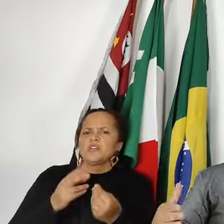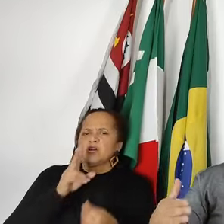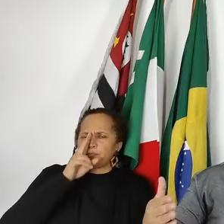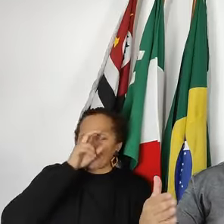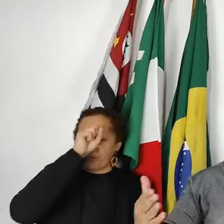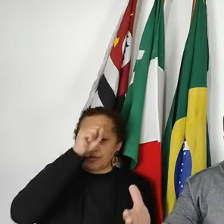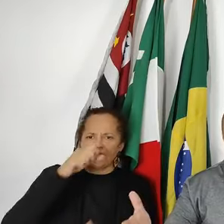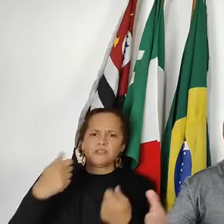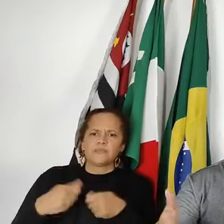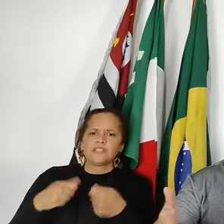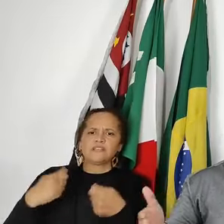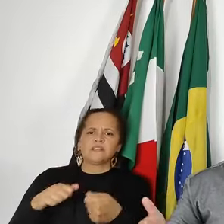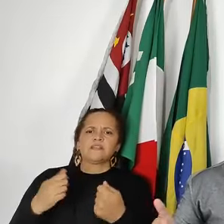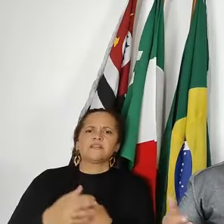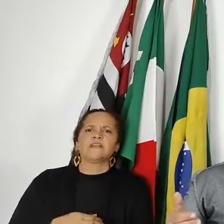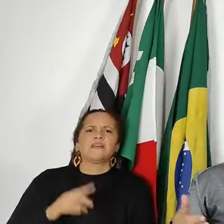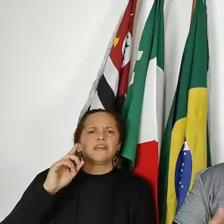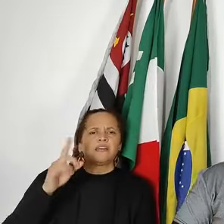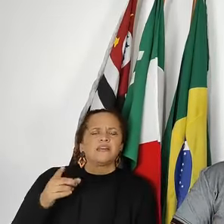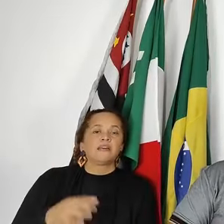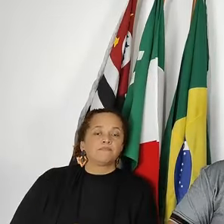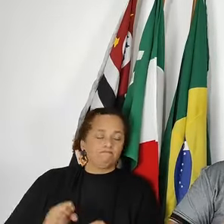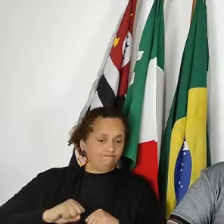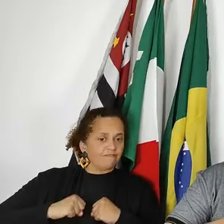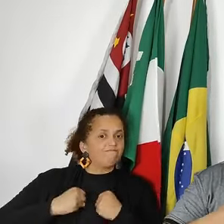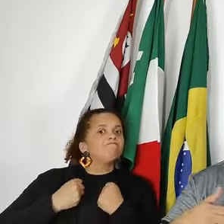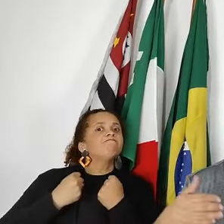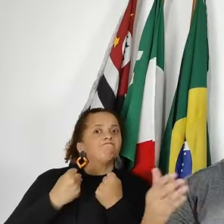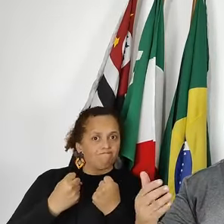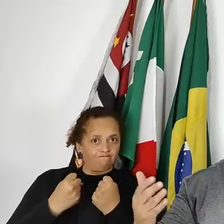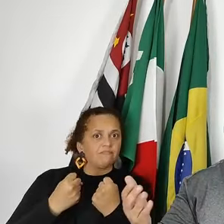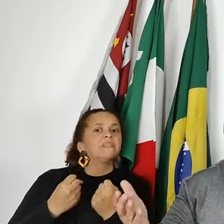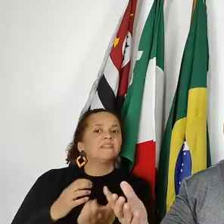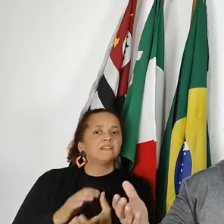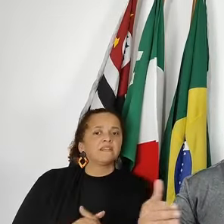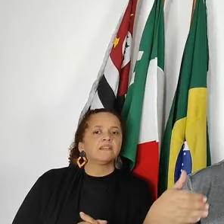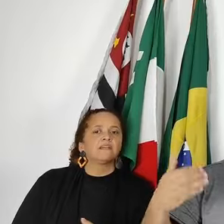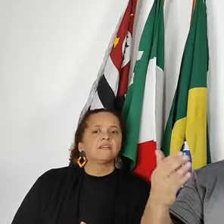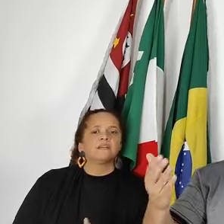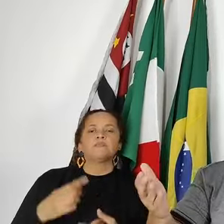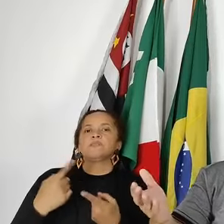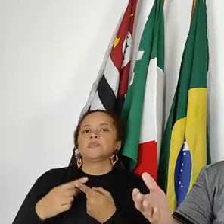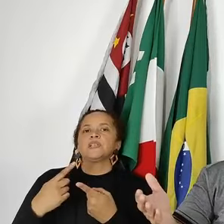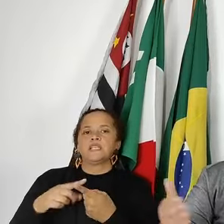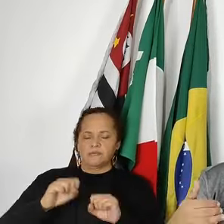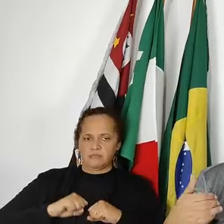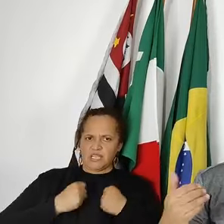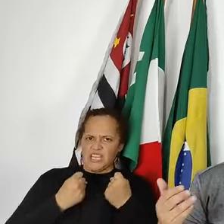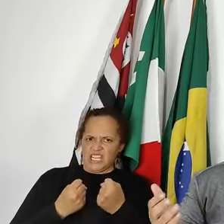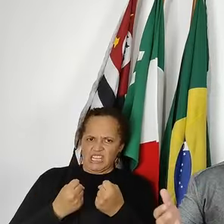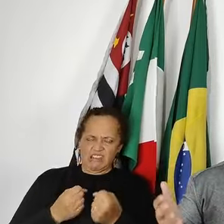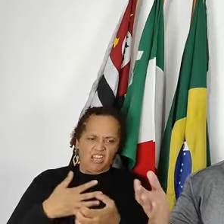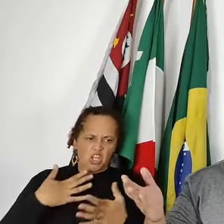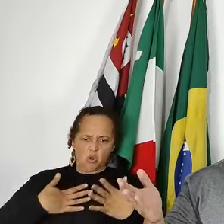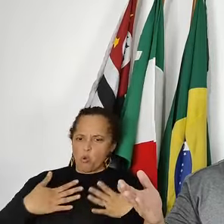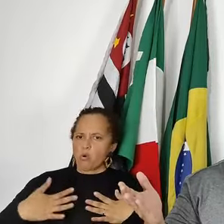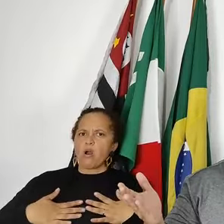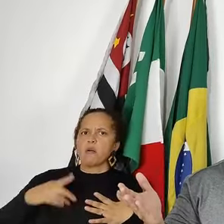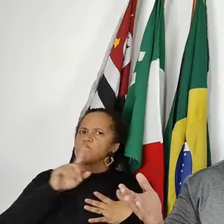Afinal de contas, é uma batalha, como eu li para vocês aqui. Porque a nossa batalha ela não é carnal, as nossas